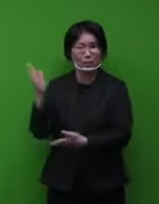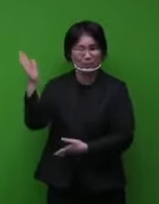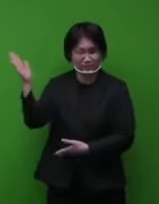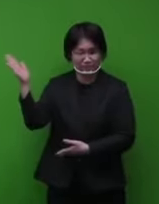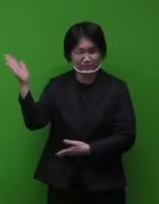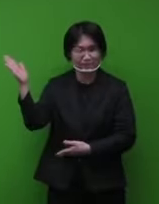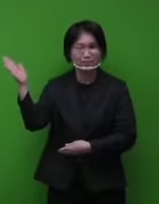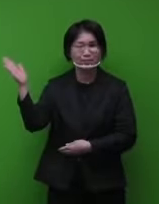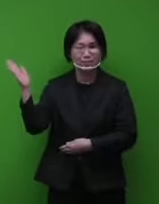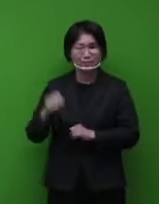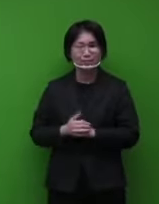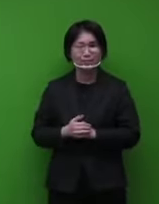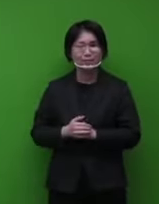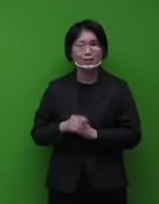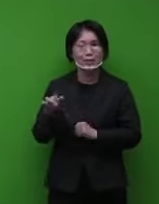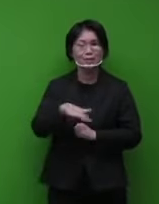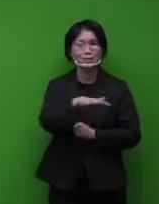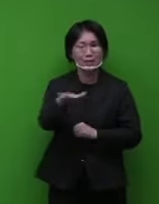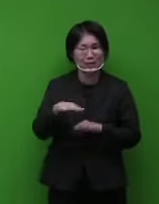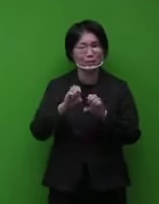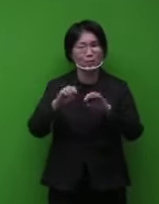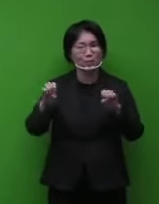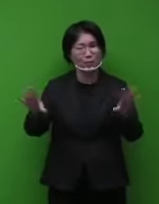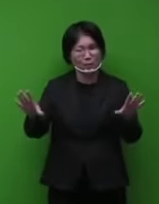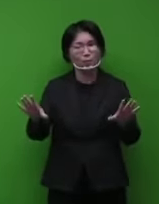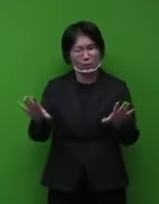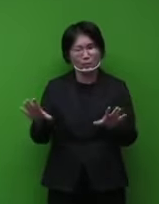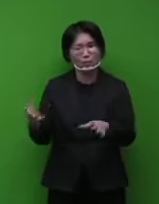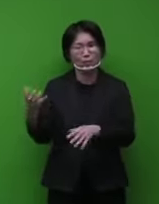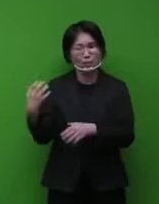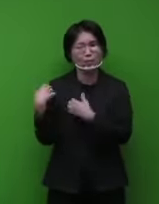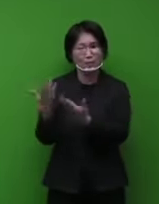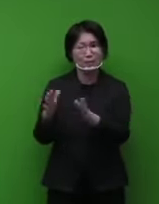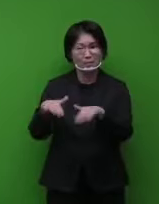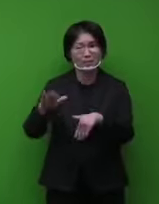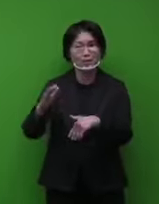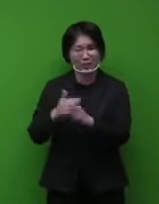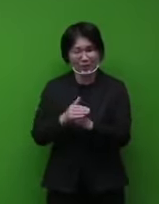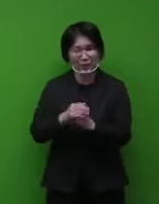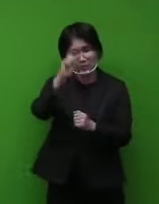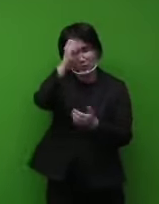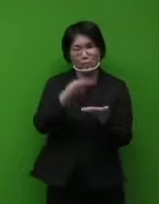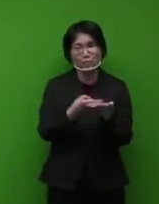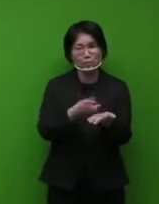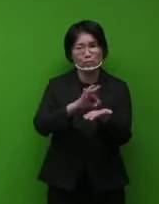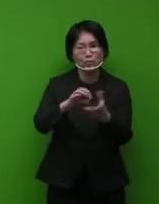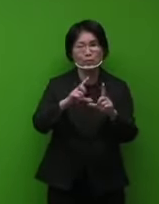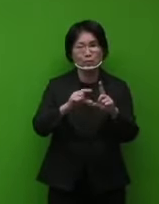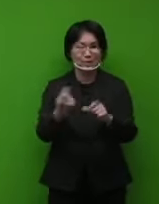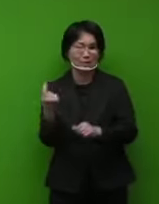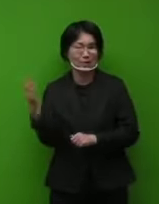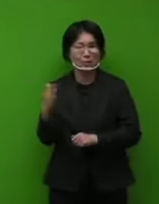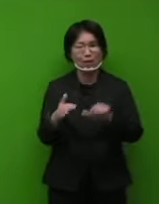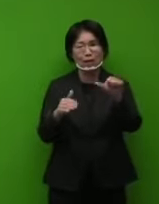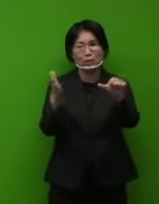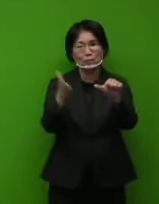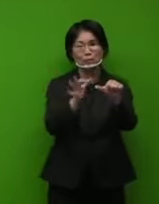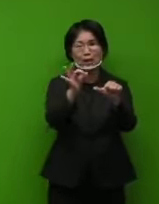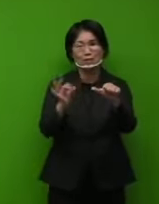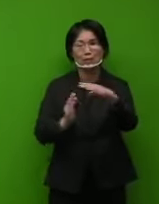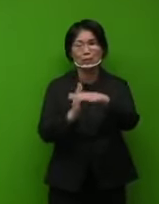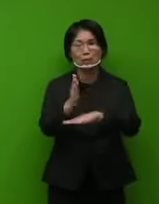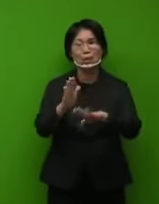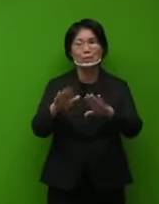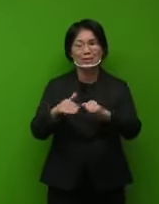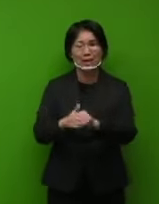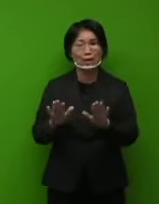はマスコミの皆さんに報道していただいてますけれども、病床使用率、昨日から 50% を超えまして、今